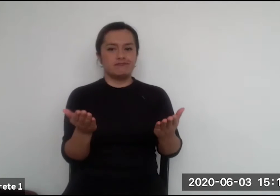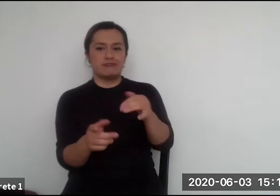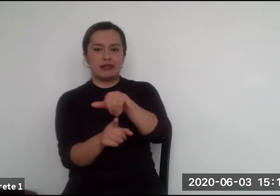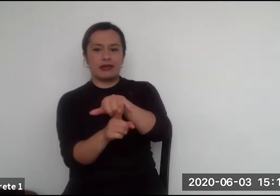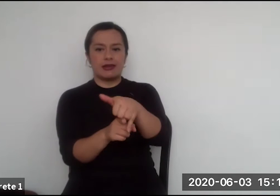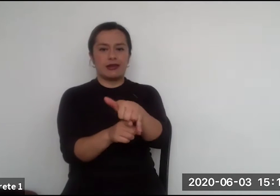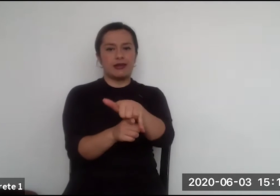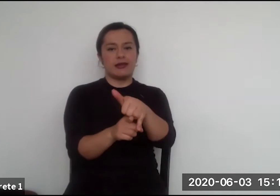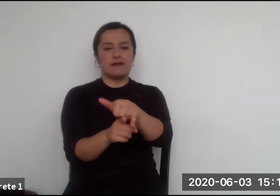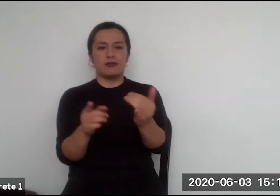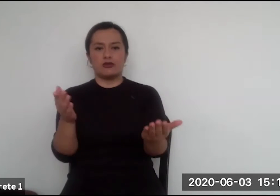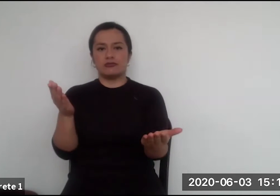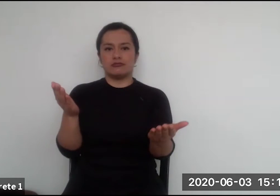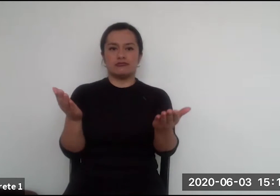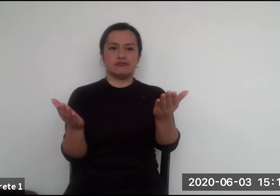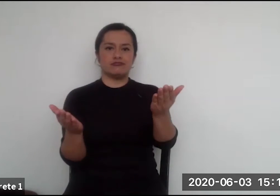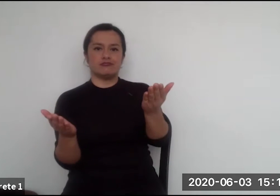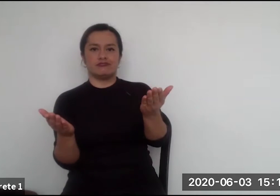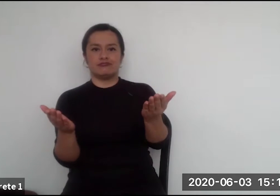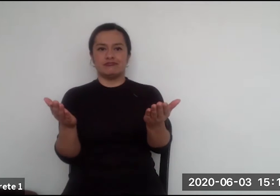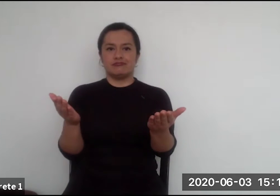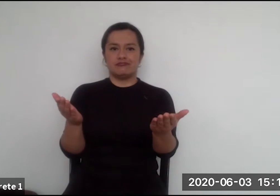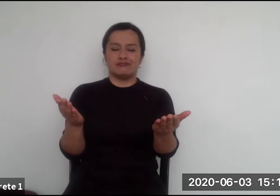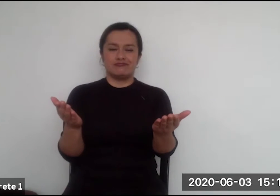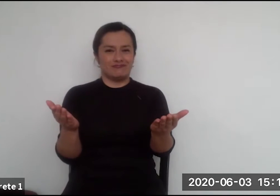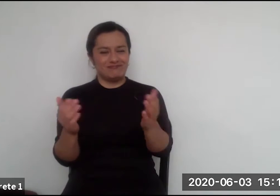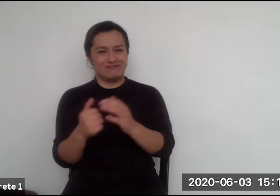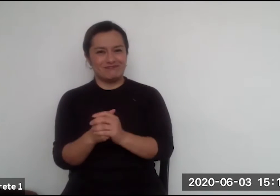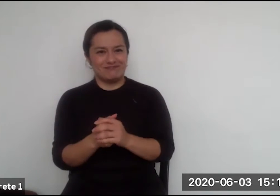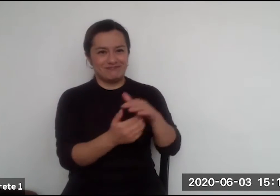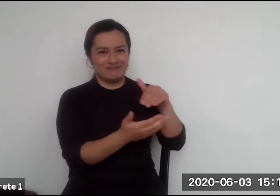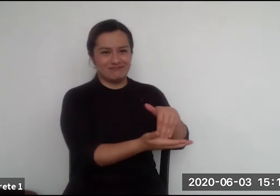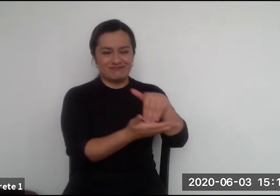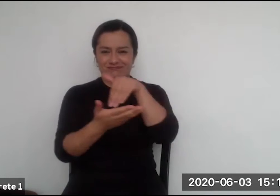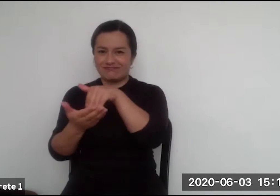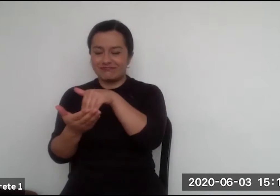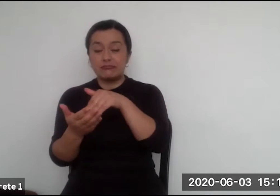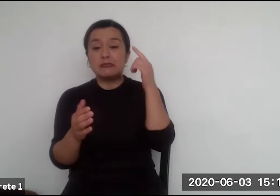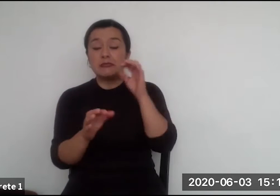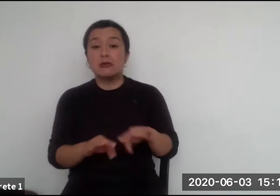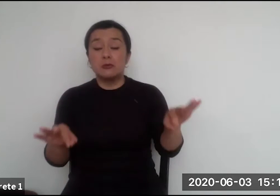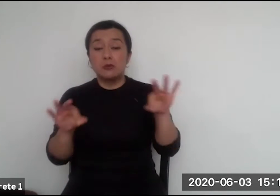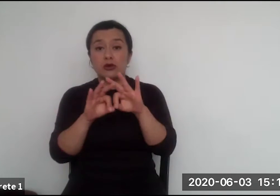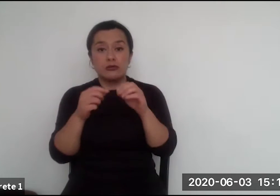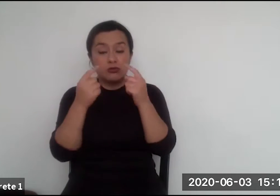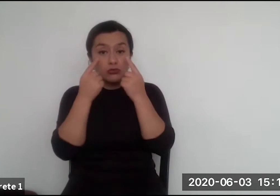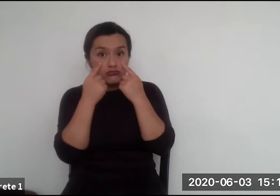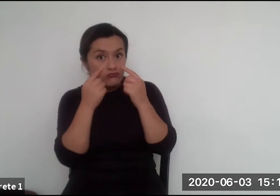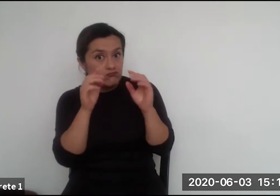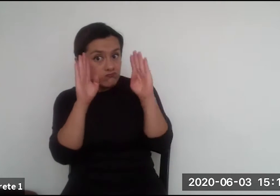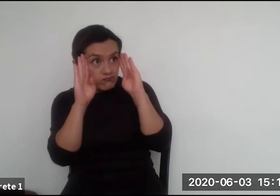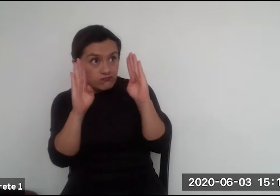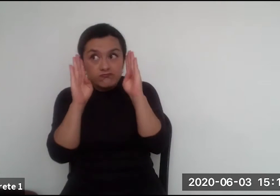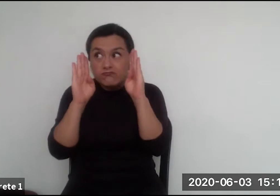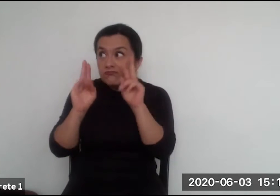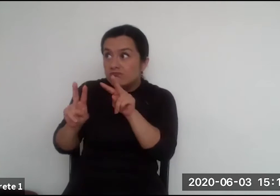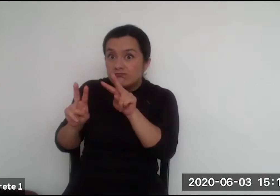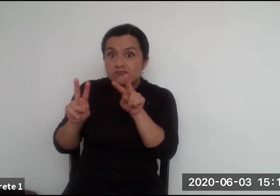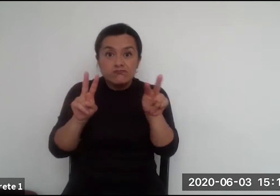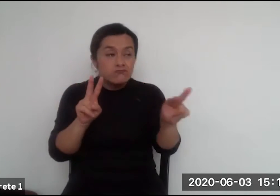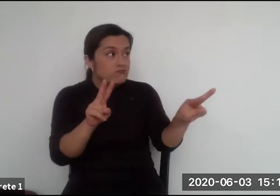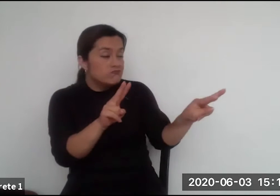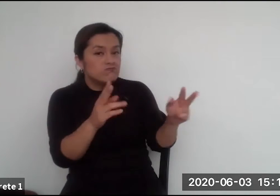entre ambas posiciones. Sin embargo, creo que también hay que estar muy atentos, muy alertas, y ahí pienso